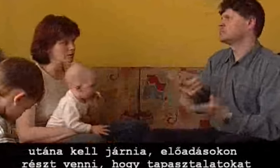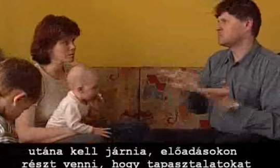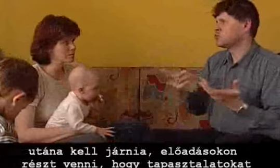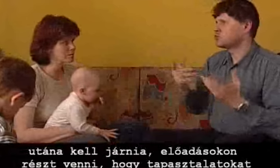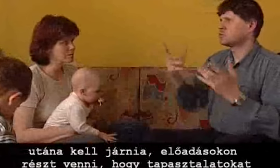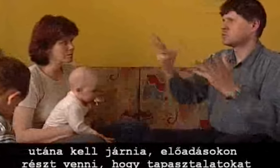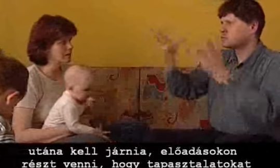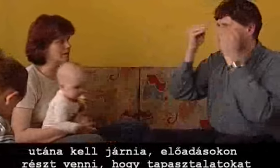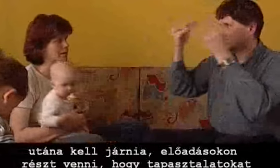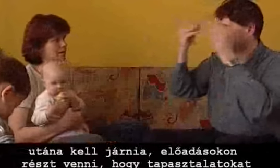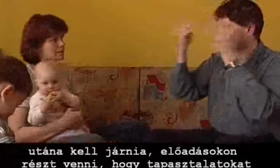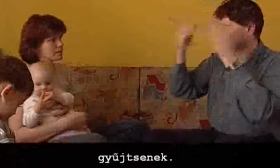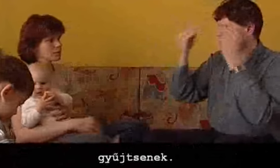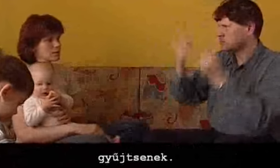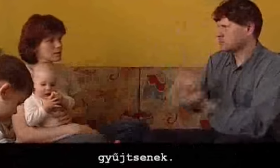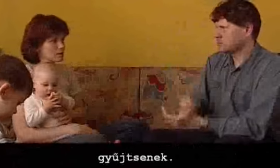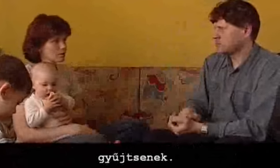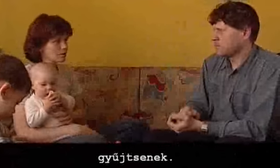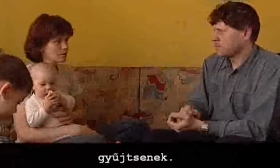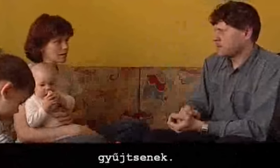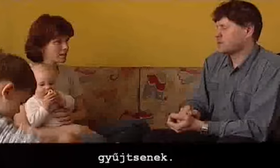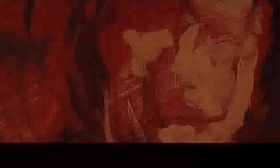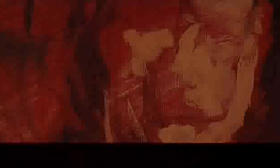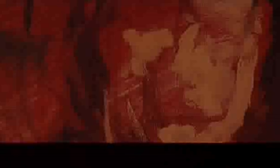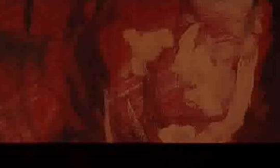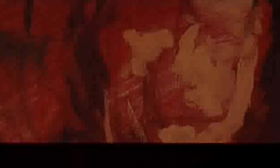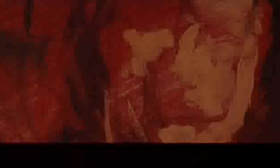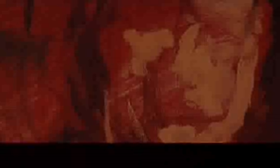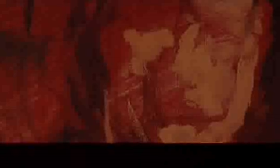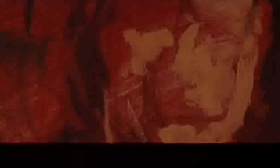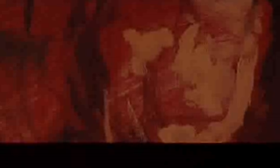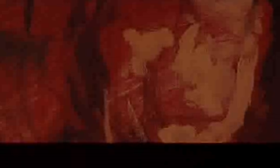előadásokat megfigyelni, hogy tapasztalatokat gyűjtsenek.